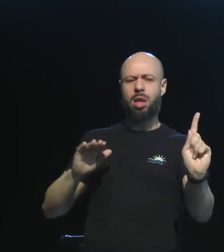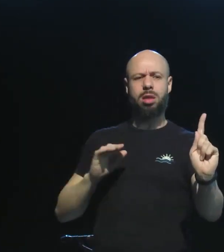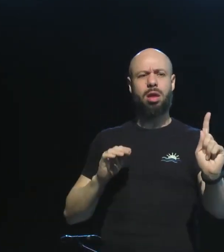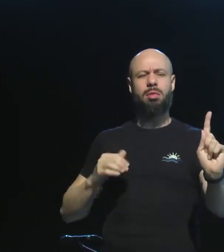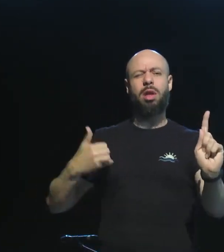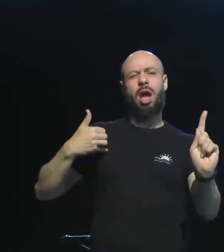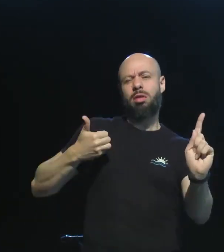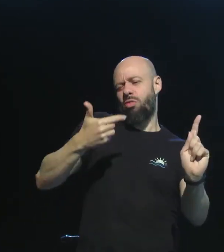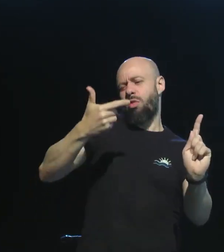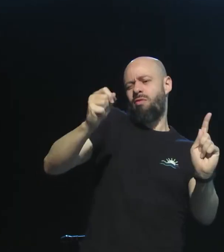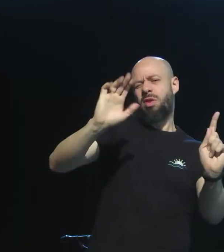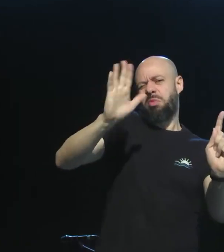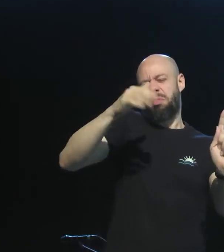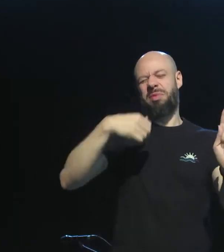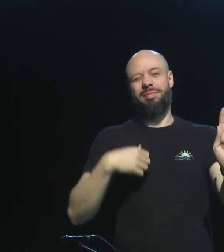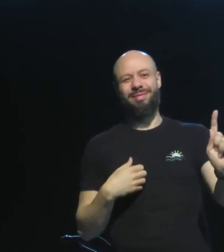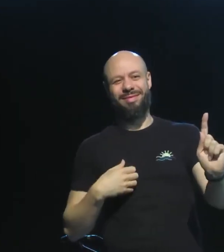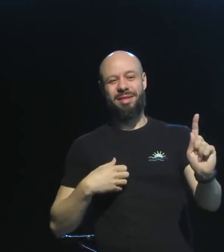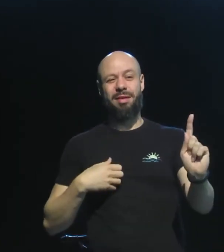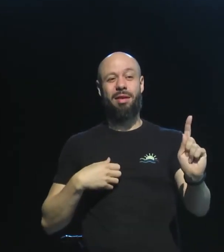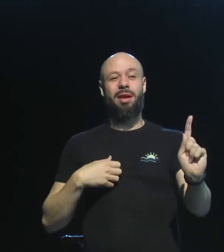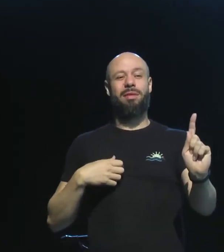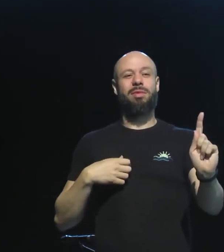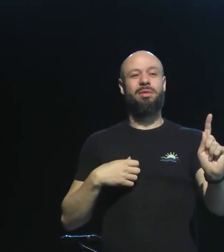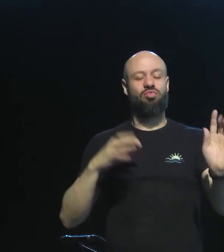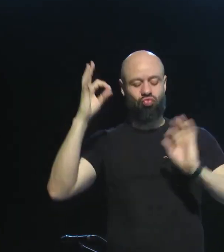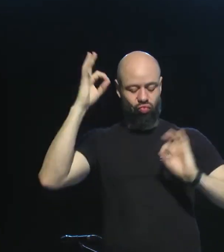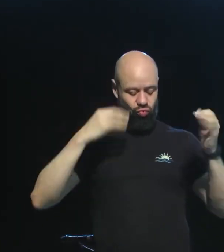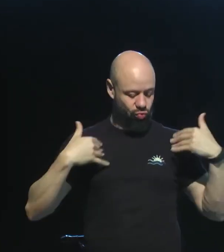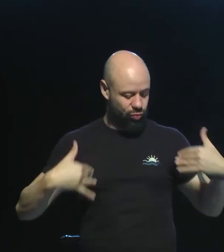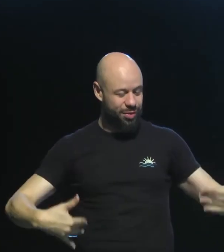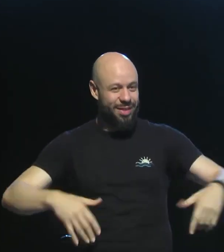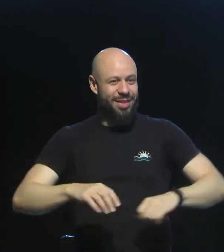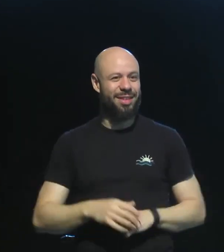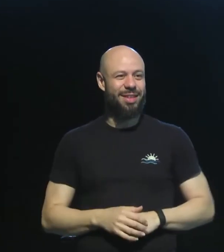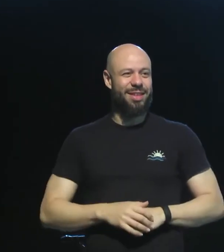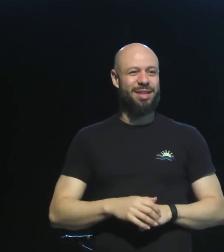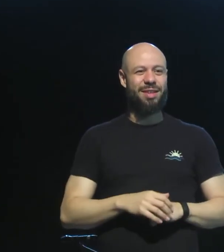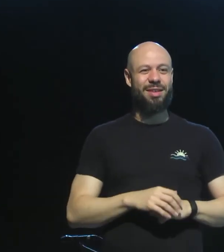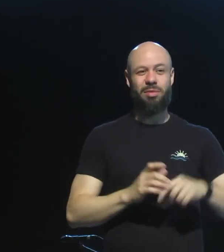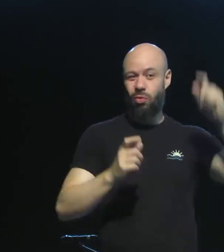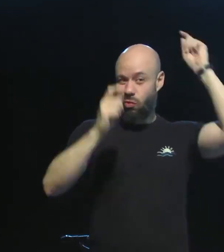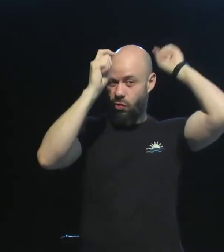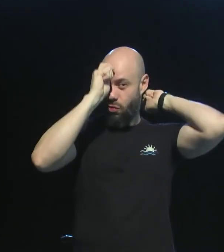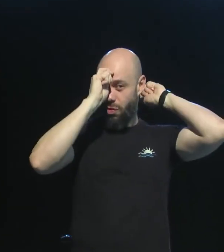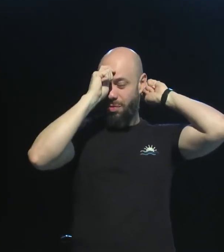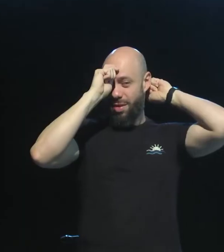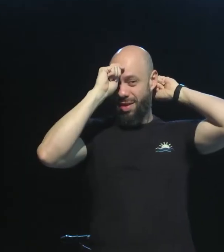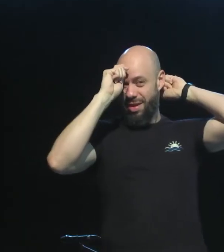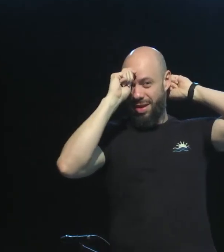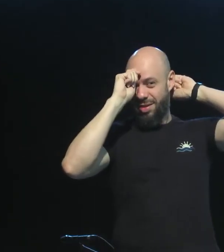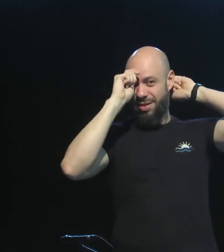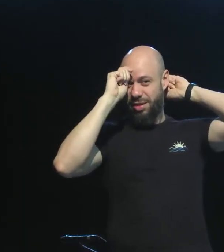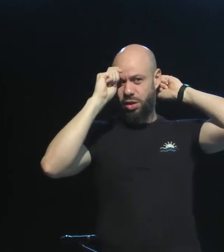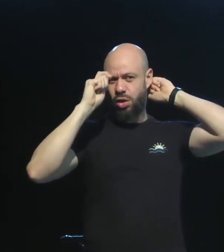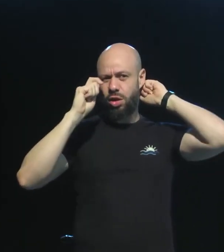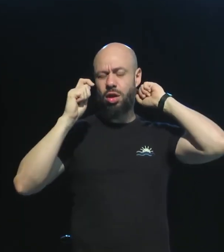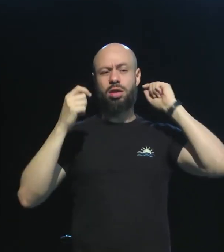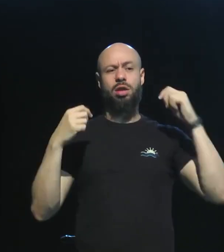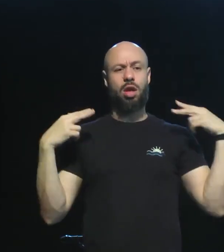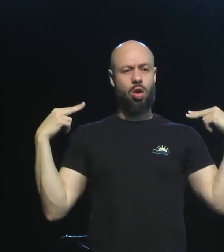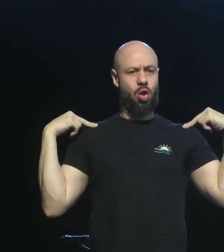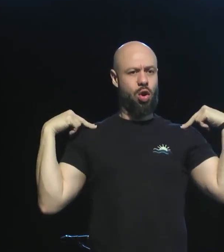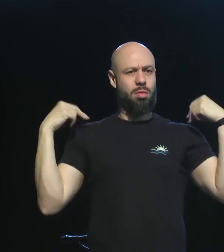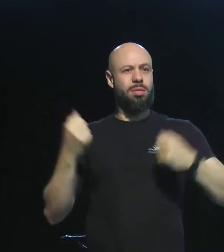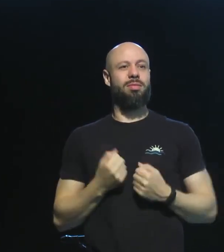anos, todo metido, com um cap de piloto de avião. E você ouve ele conversando